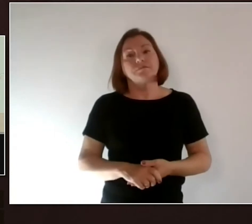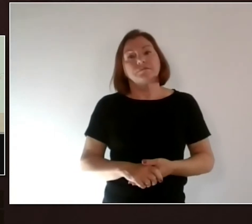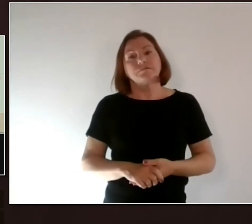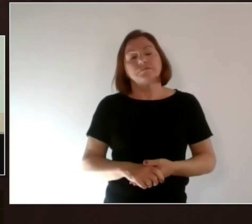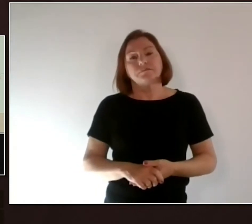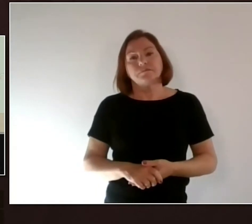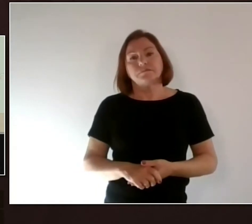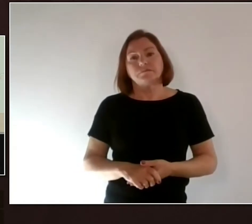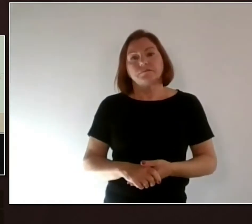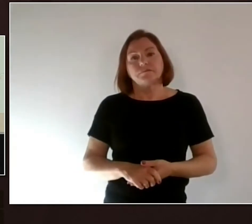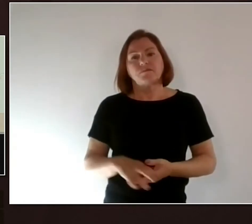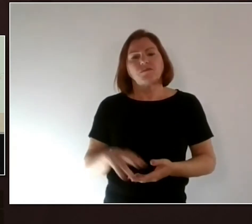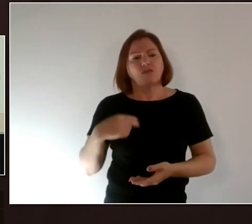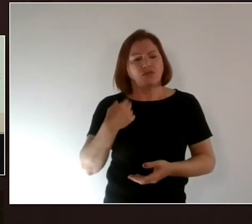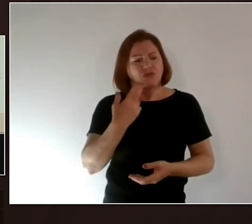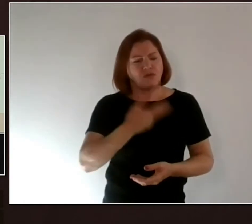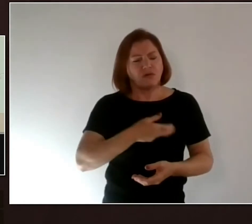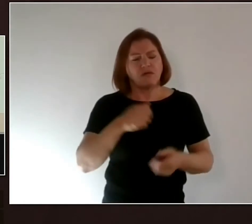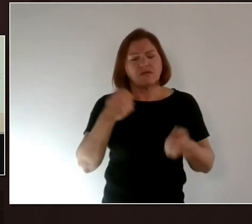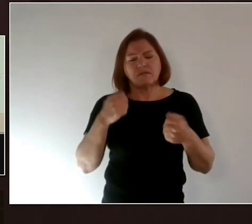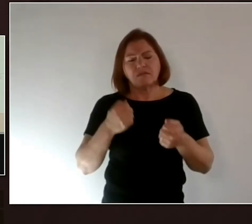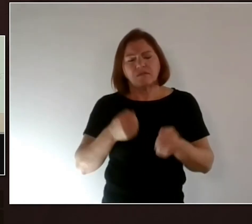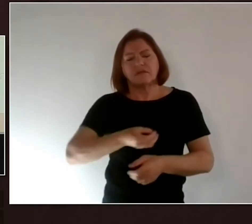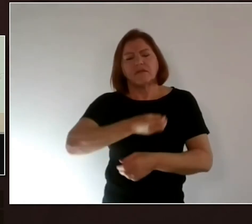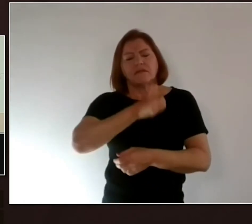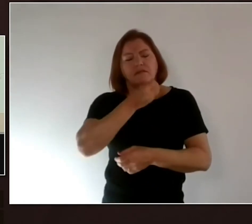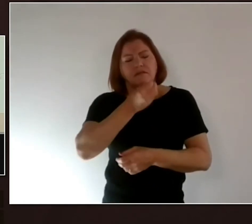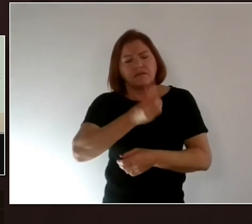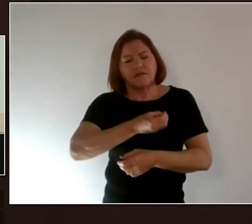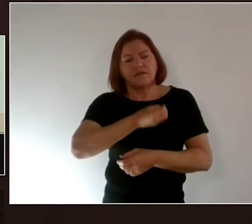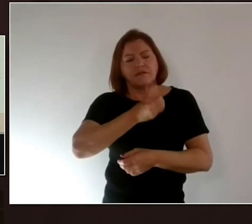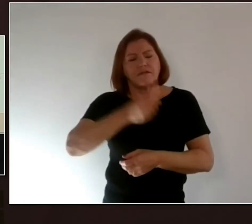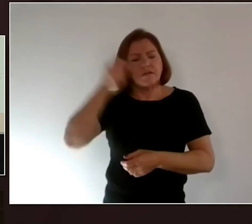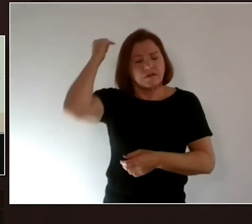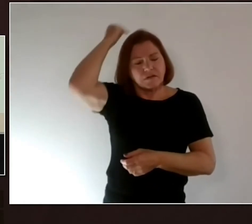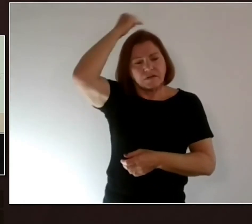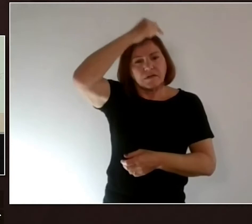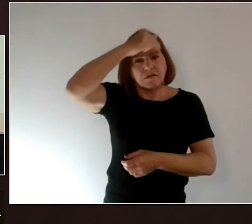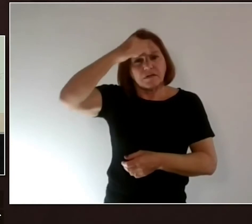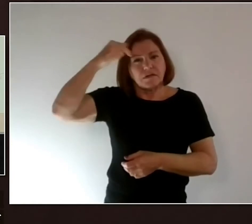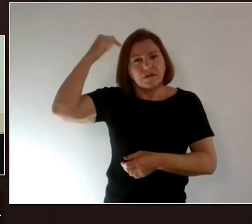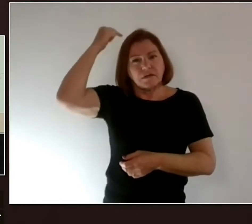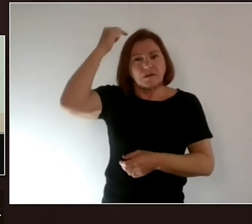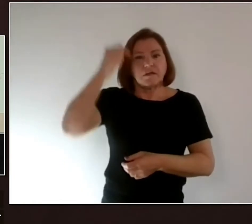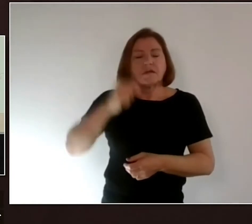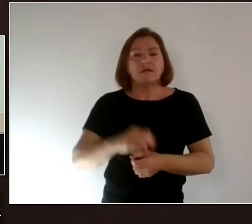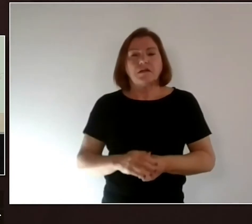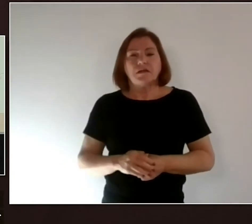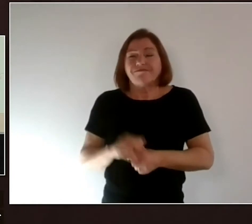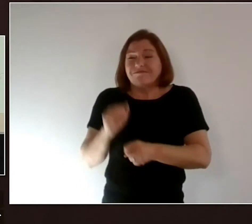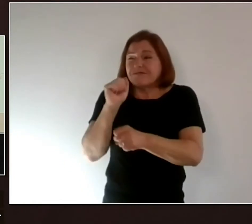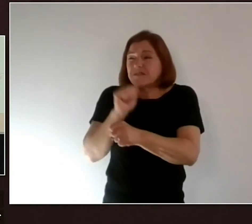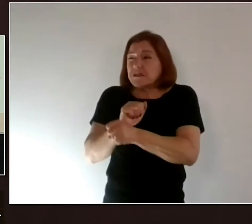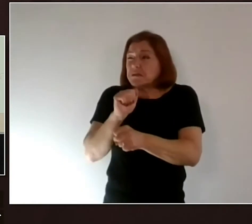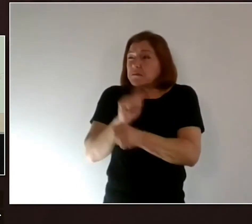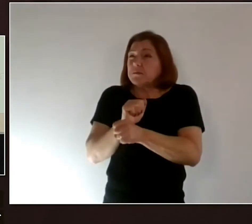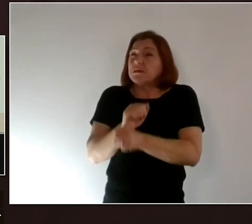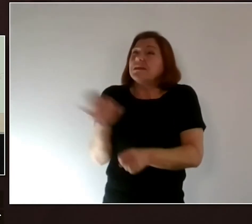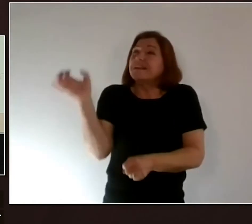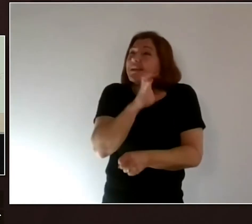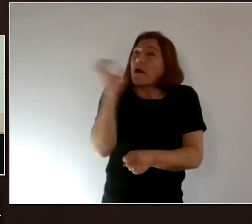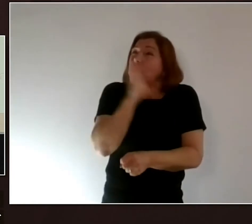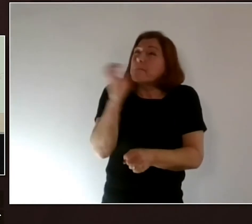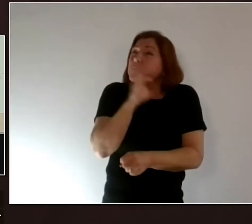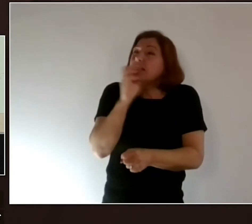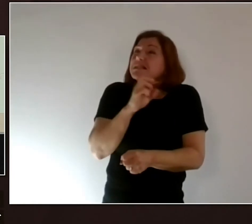como os que vivem em santo procedimento e piedade, esperando e apressando a vinda do dia